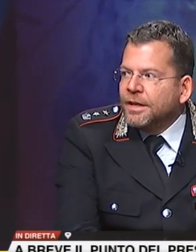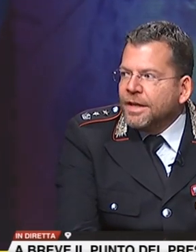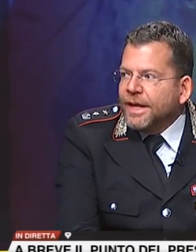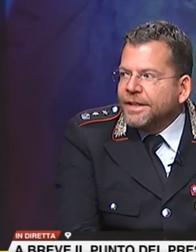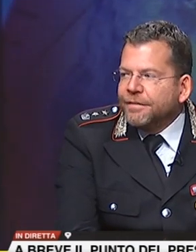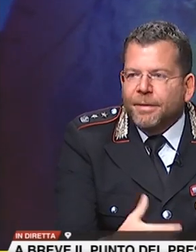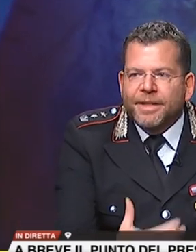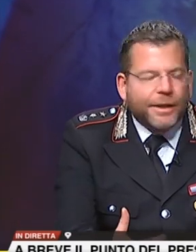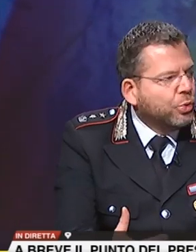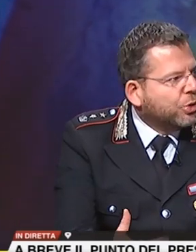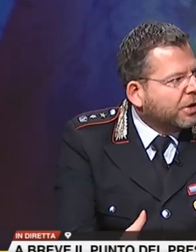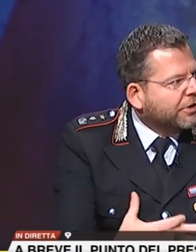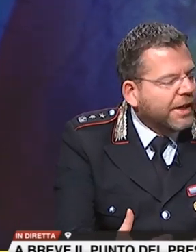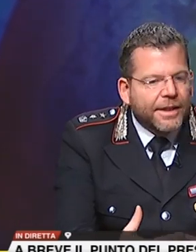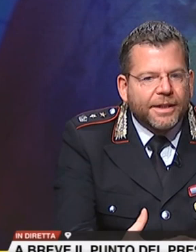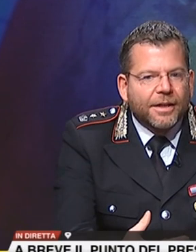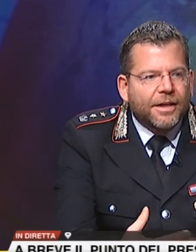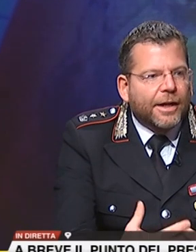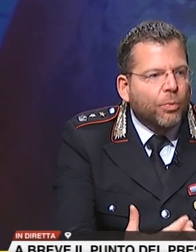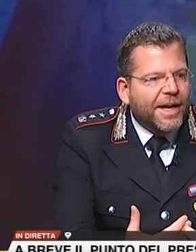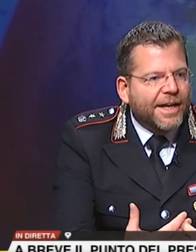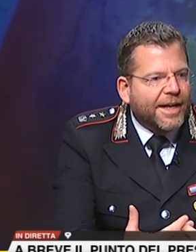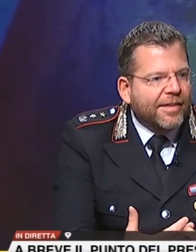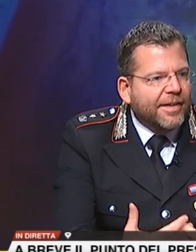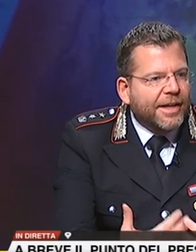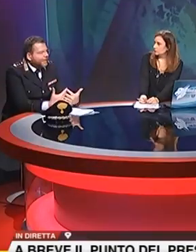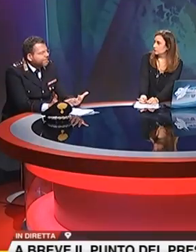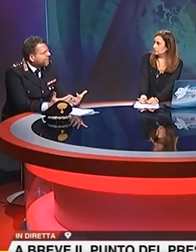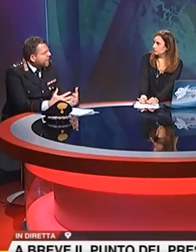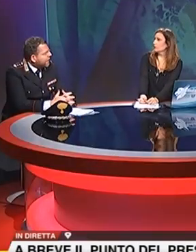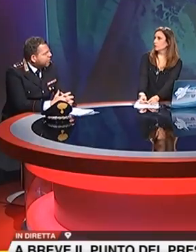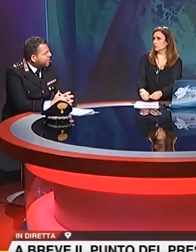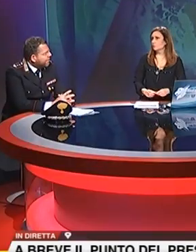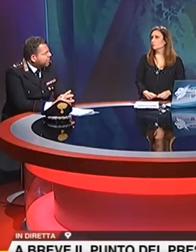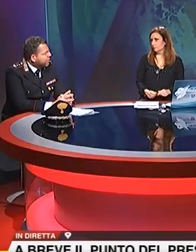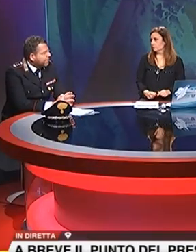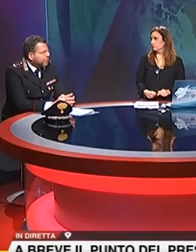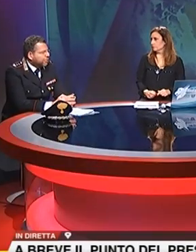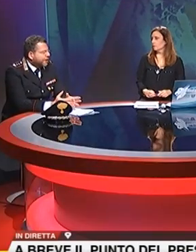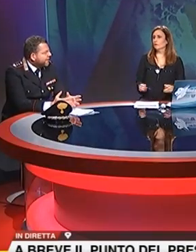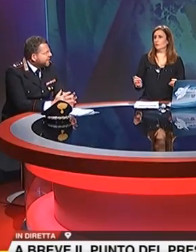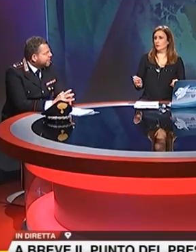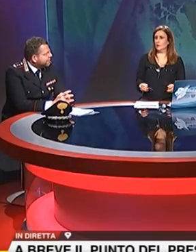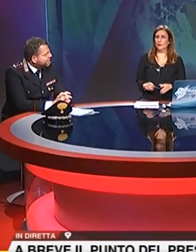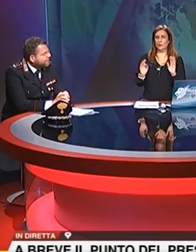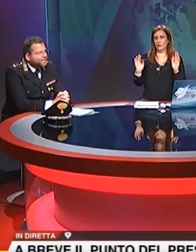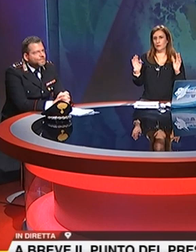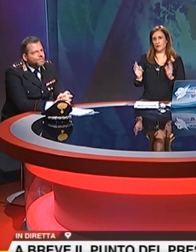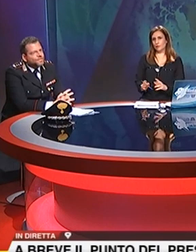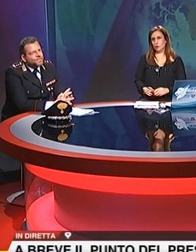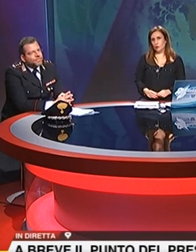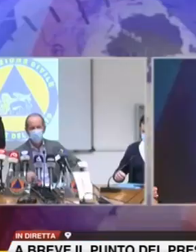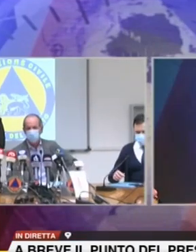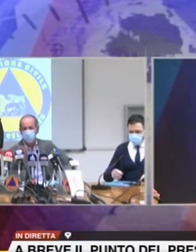positivo, è di dare veramente aiuto e cercare di recuperare ragazzi che hanno intrapreso questo percorso negativo.